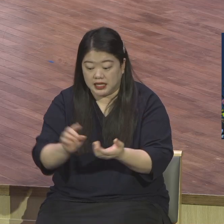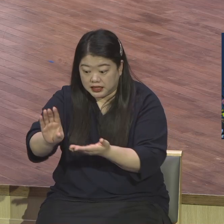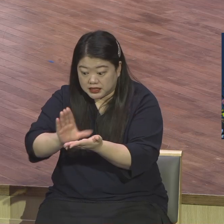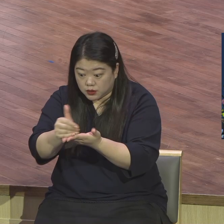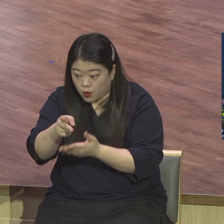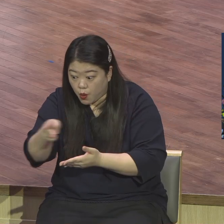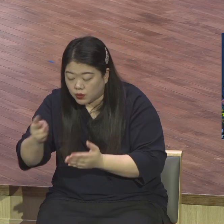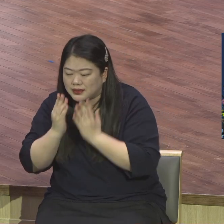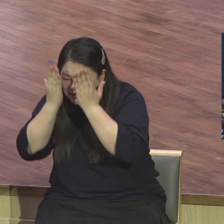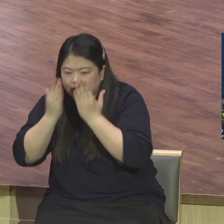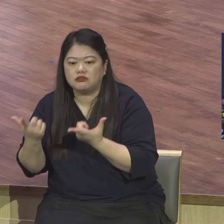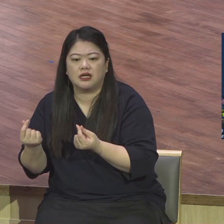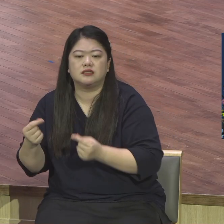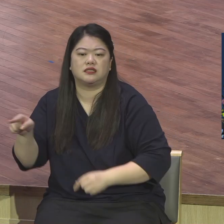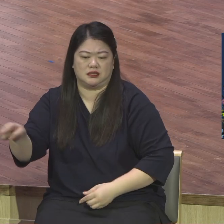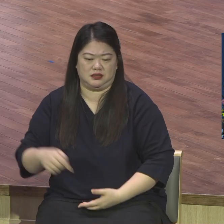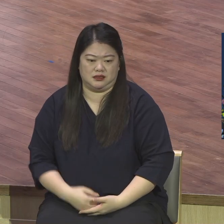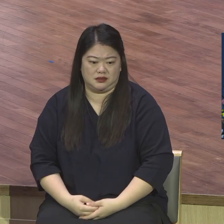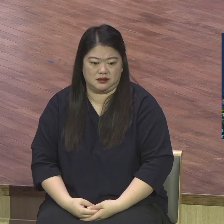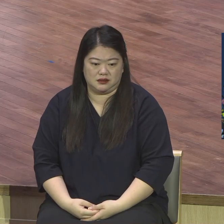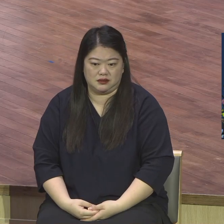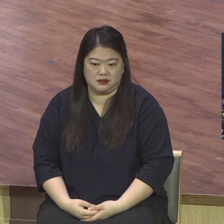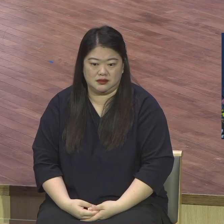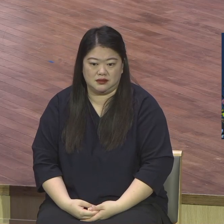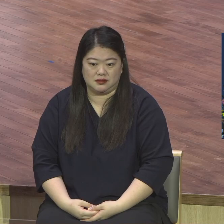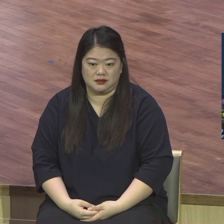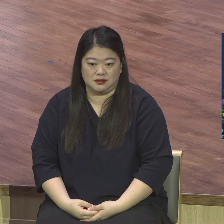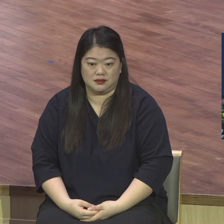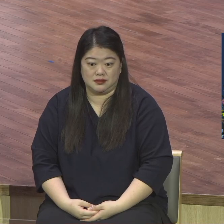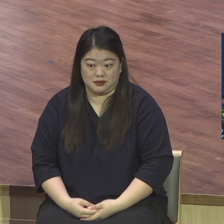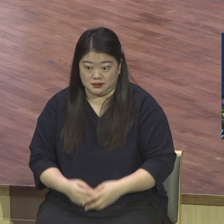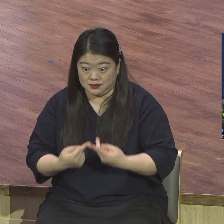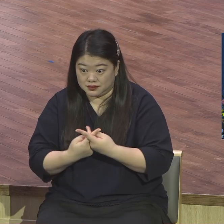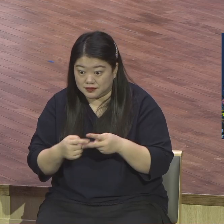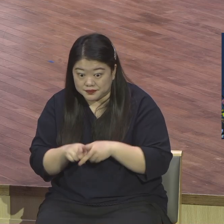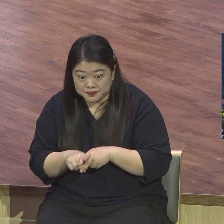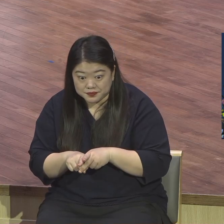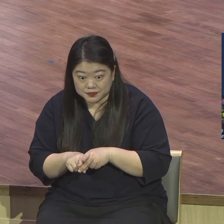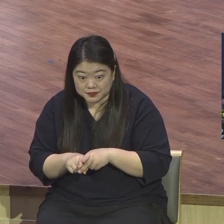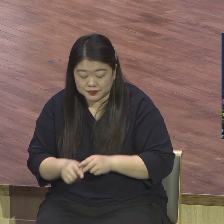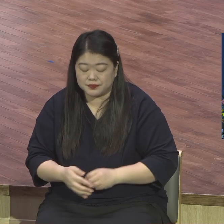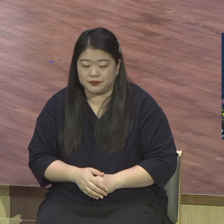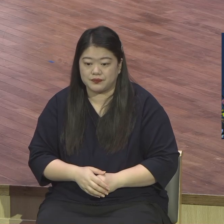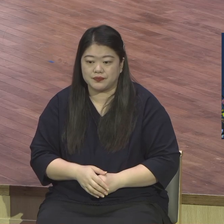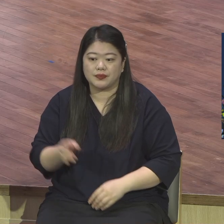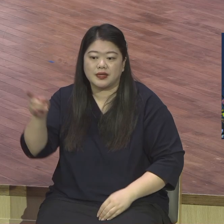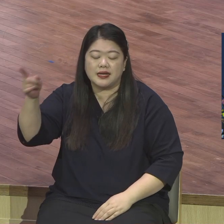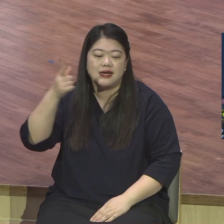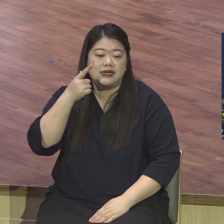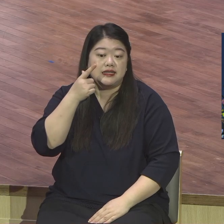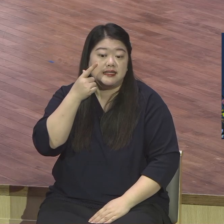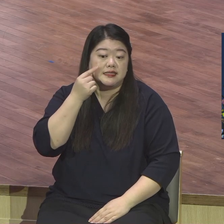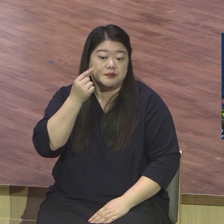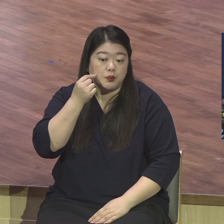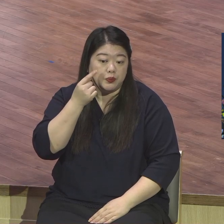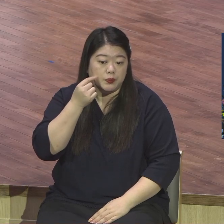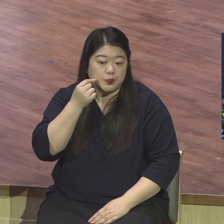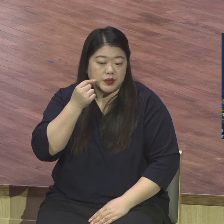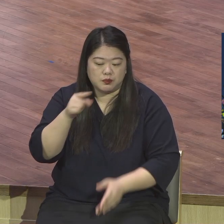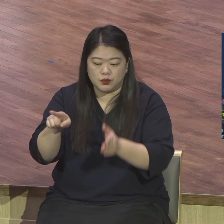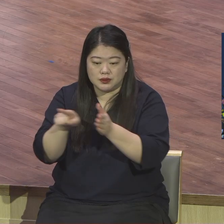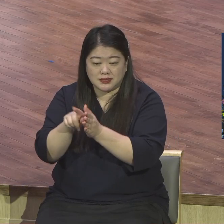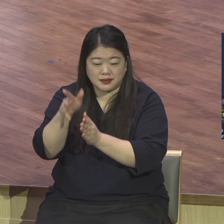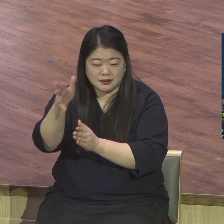일본의 유명한 신학자 우즈미라 깐조라는 분이 쓴 구안록이라는 책이